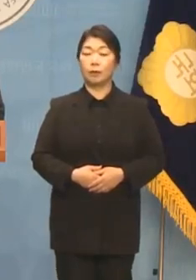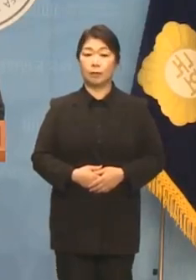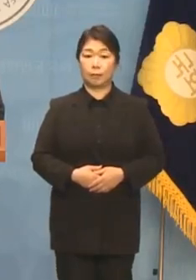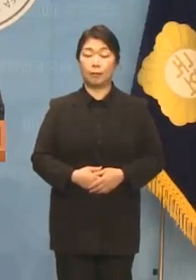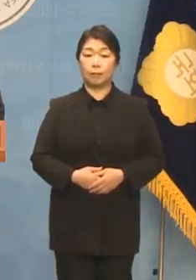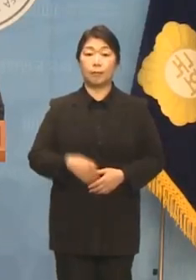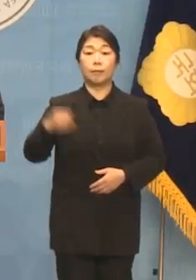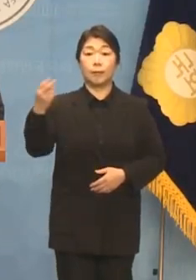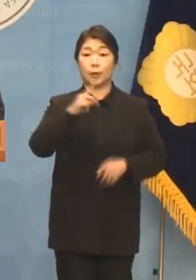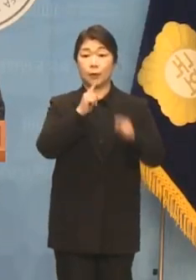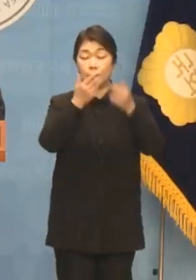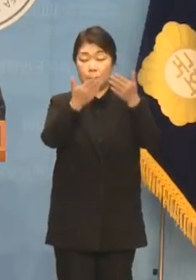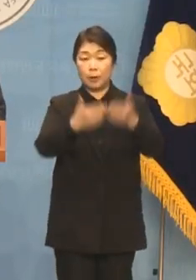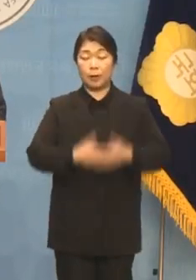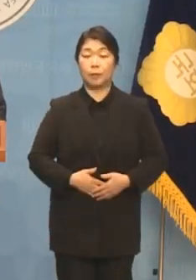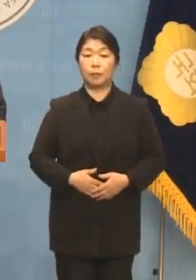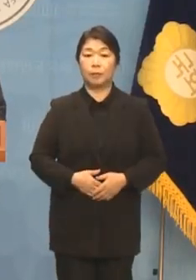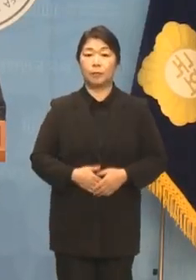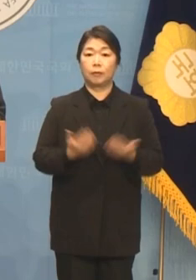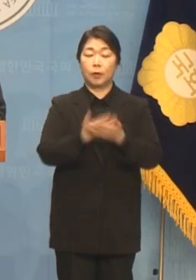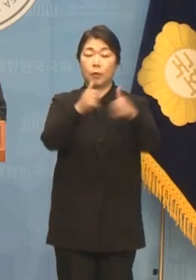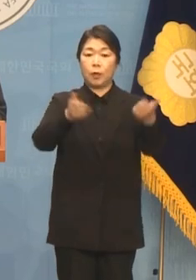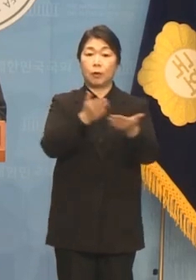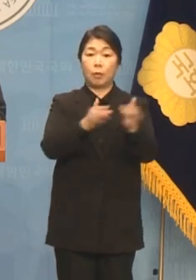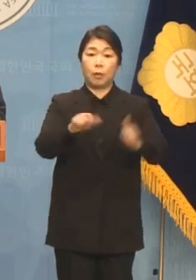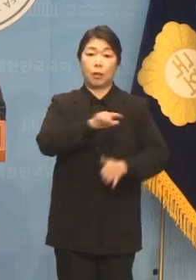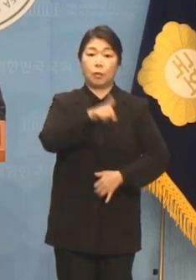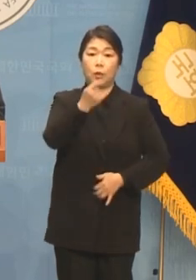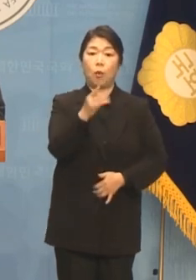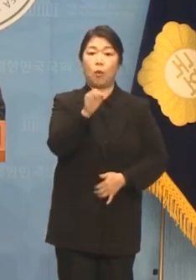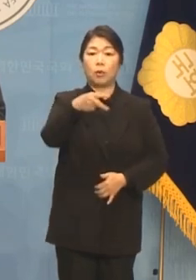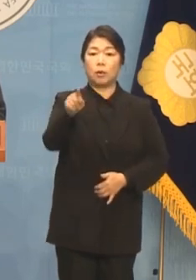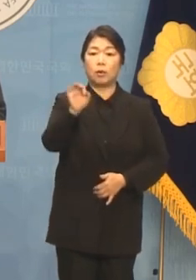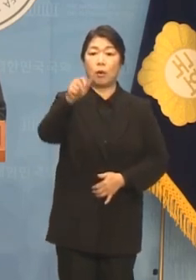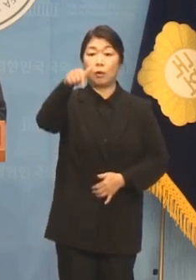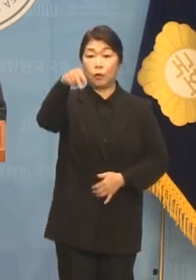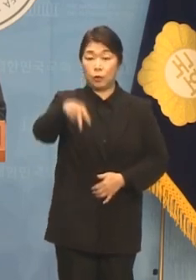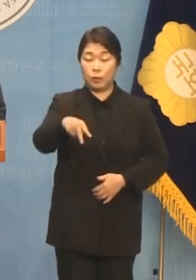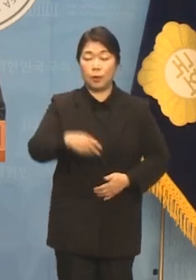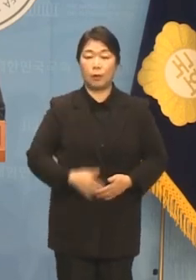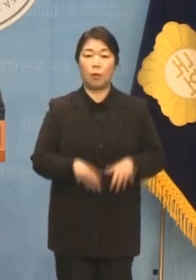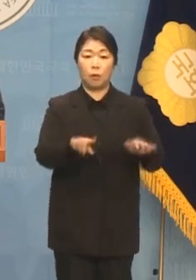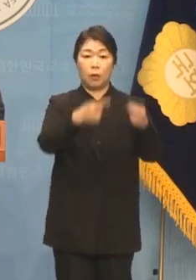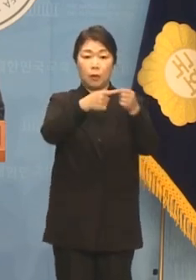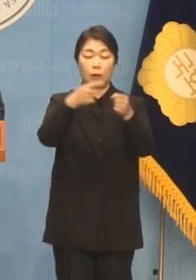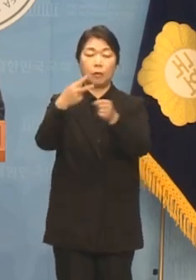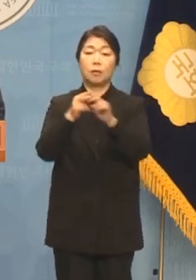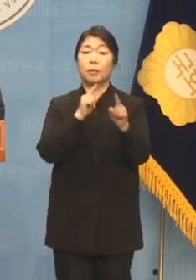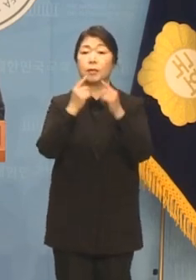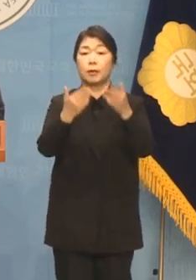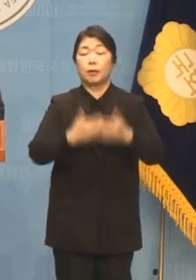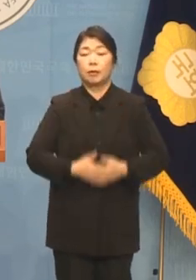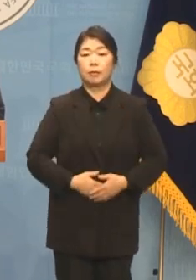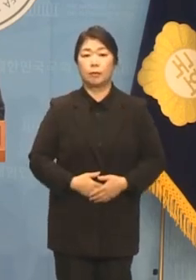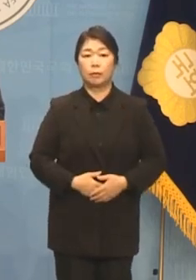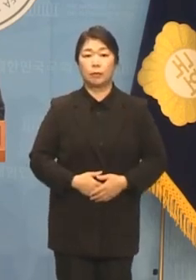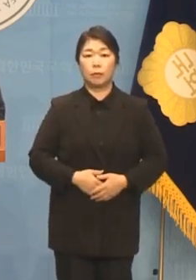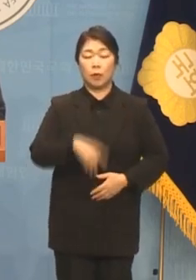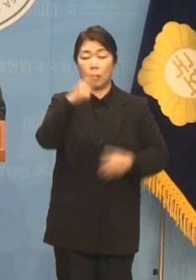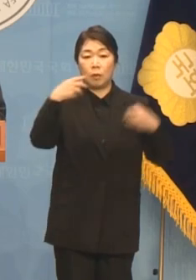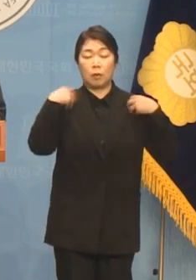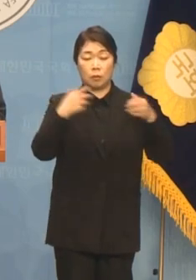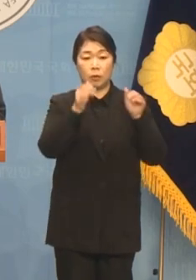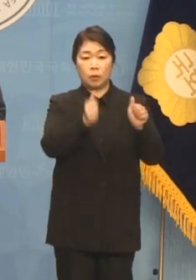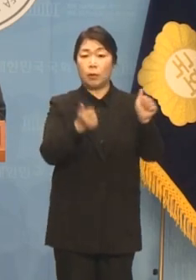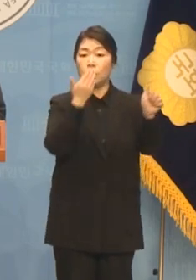예 다시 하겠습니다 진보당 대변인 홍성규 오늘 두 가지 말씀 드리겠습니다 정권 심판을